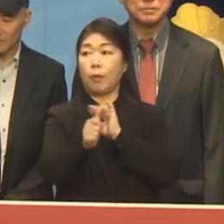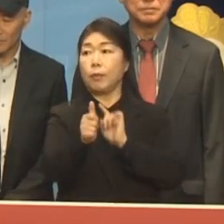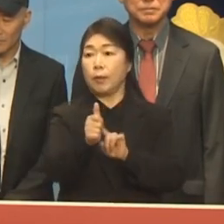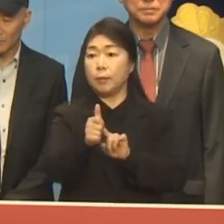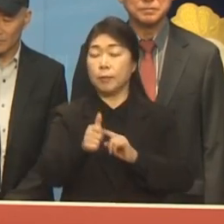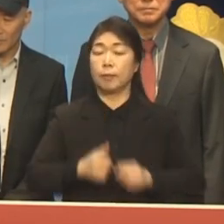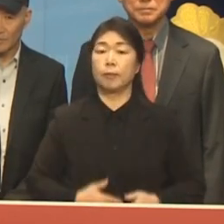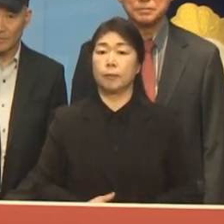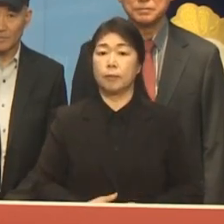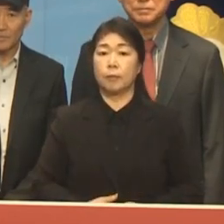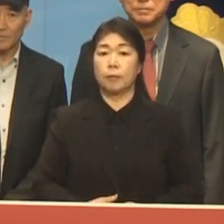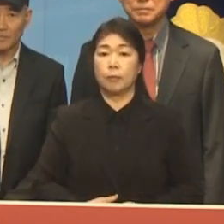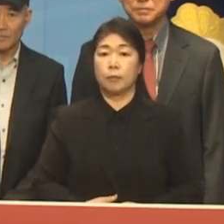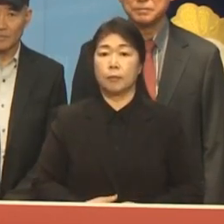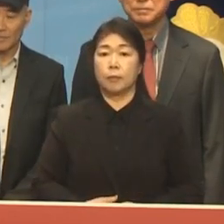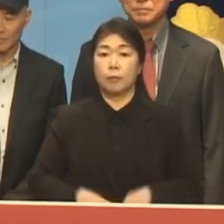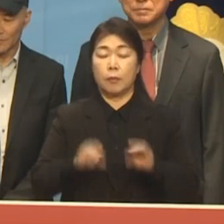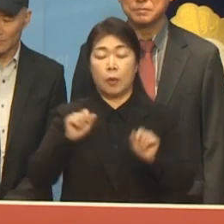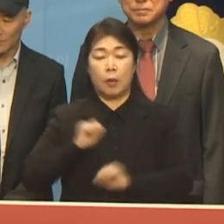공동대표님이십니다.